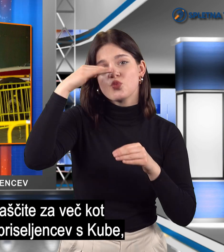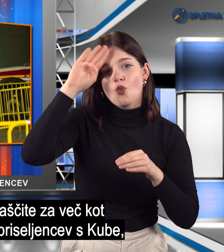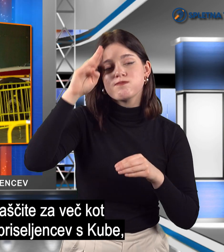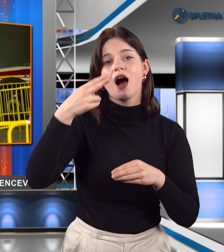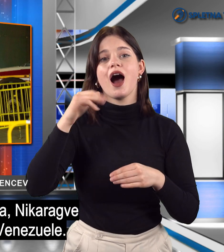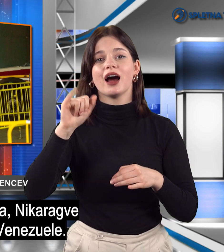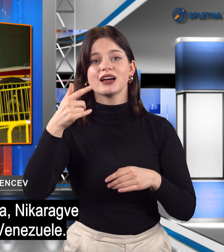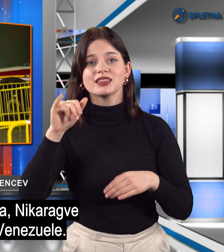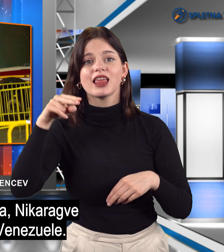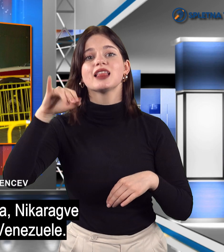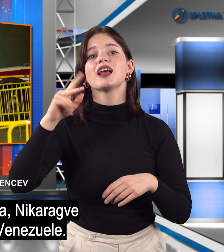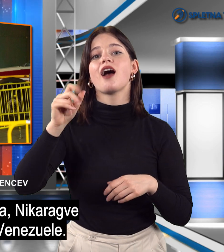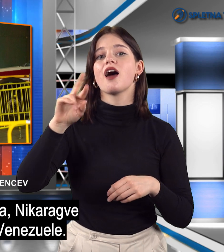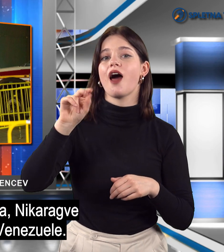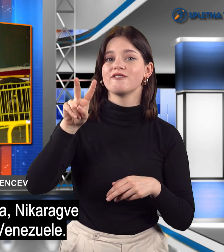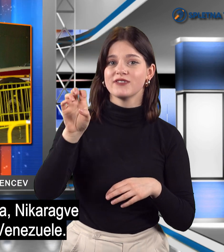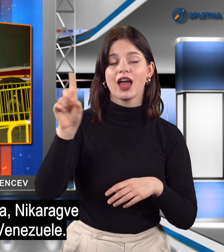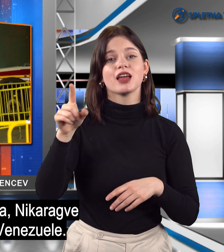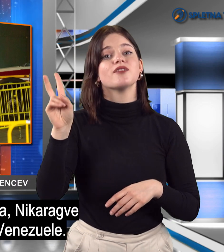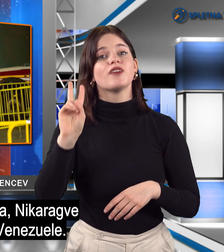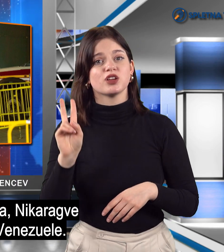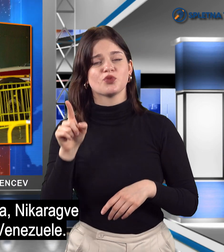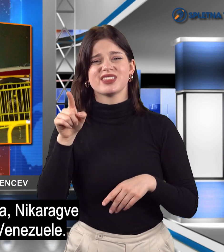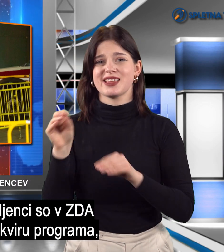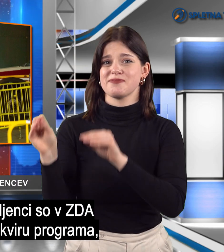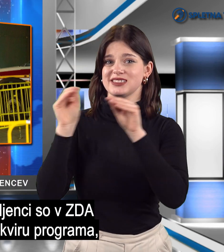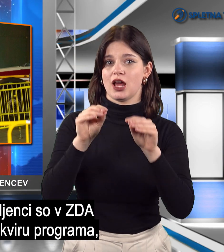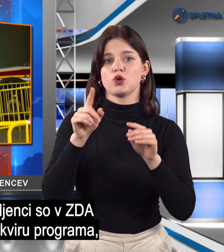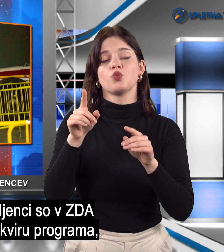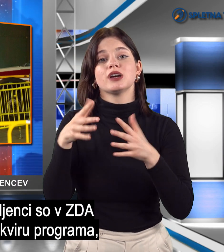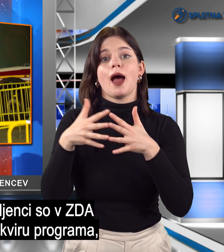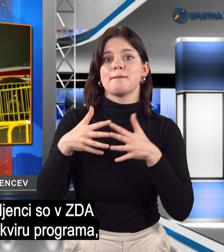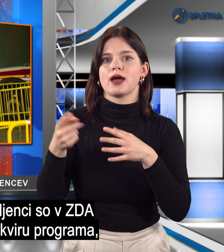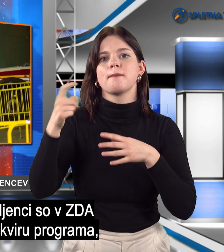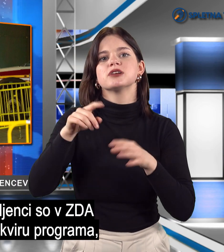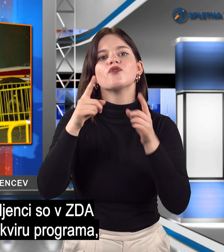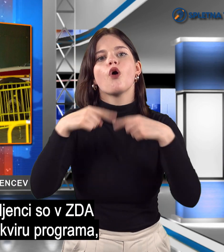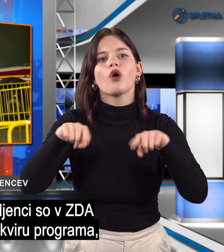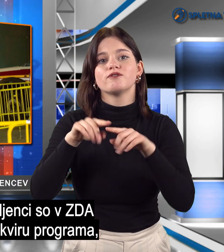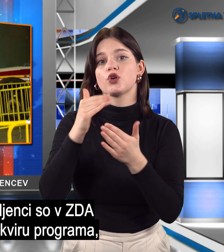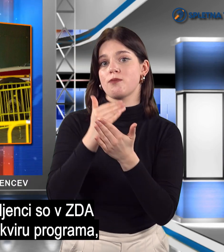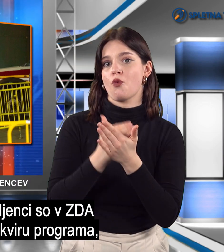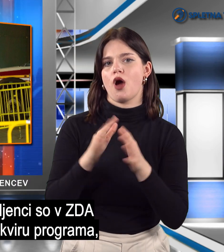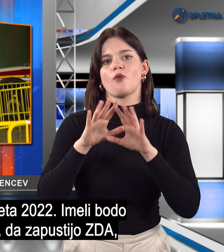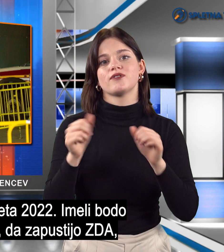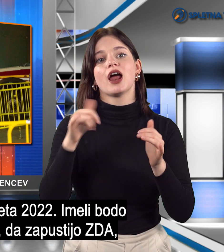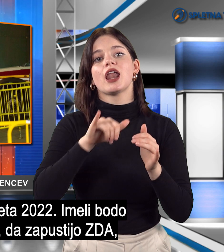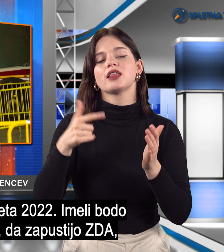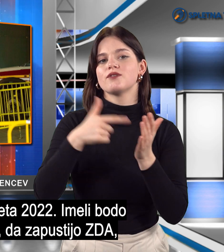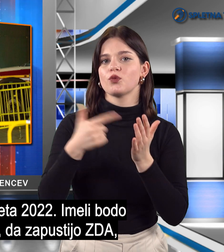Kube, Haitija, Nikaragve in Venezuele. Ti priseljenci so v ZDA prišli v okviru programa,